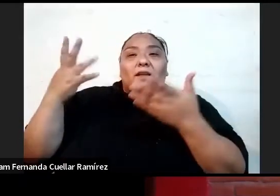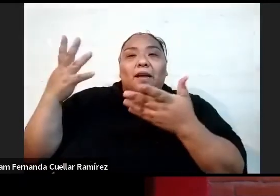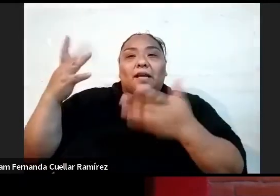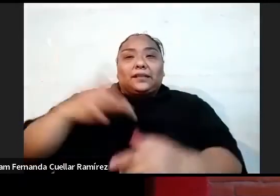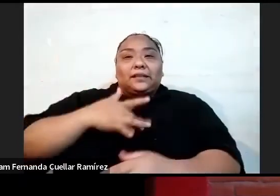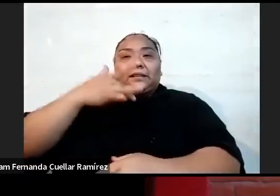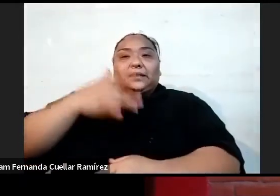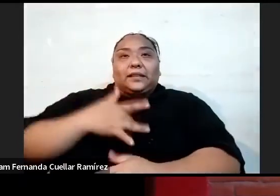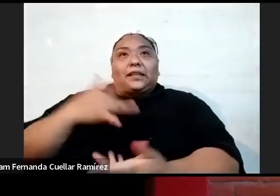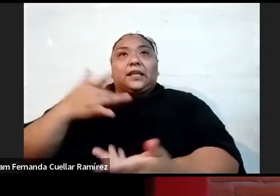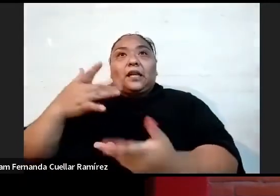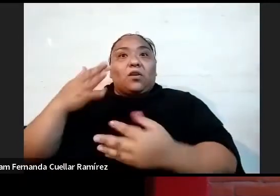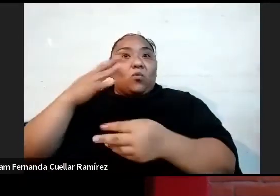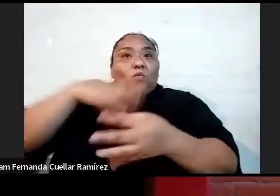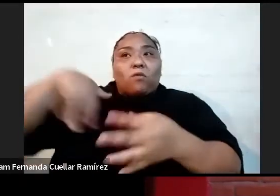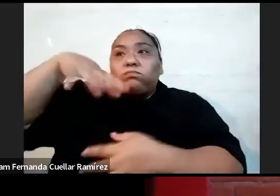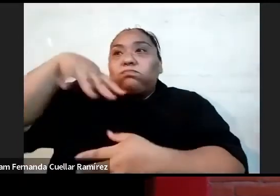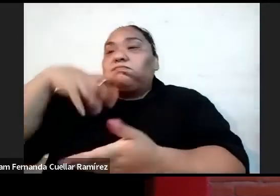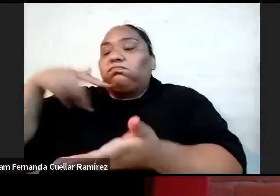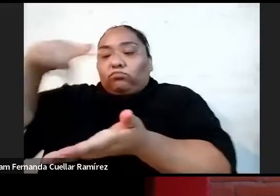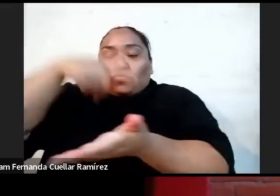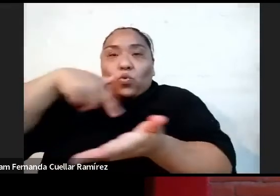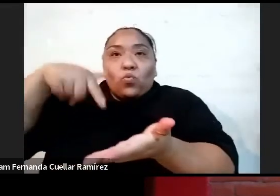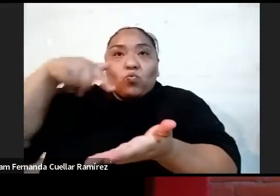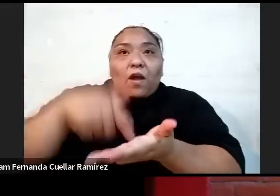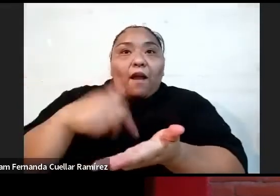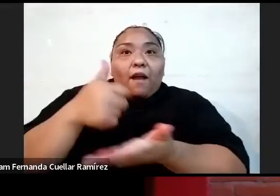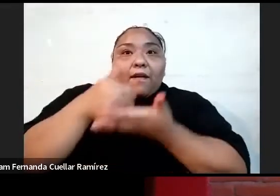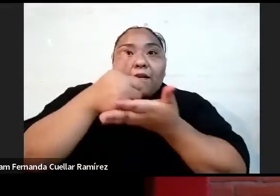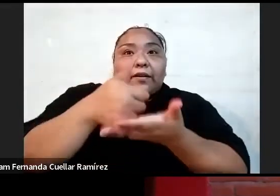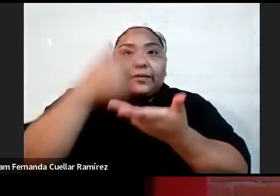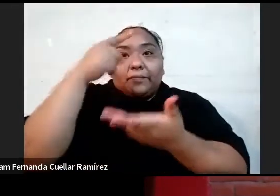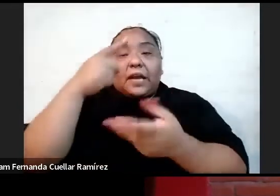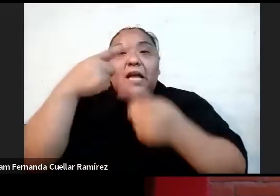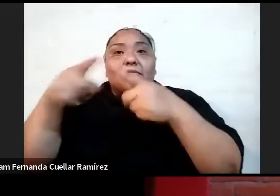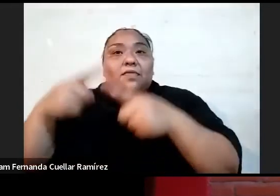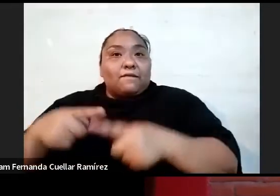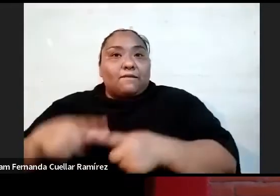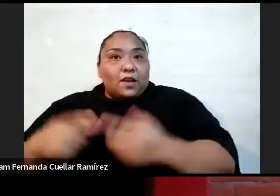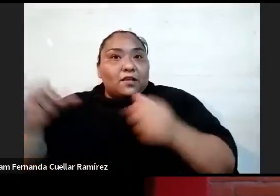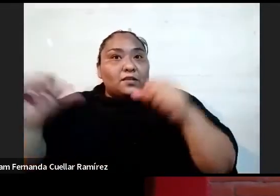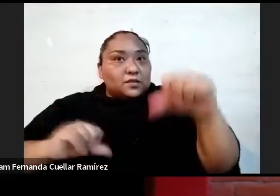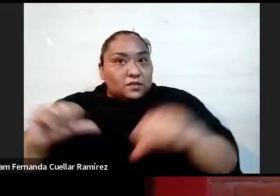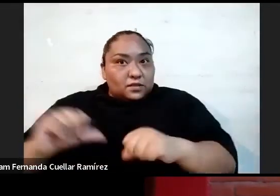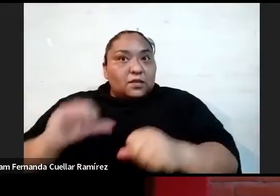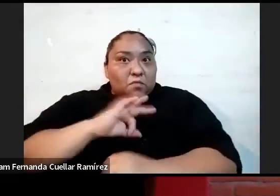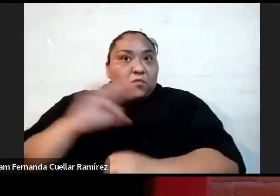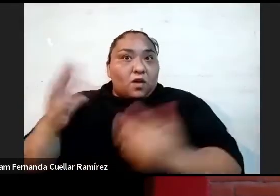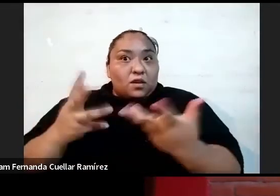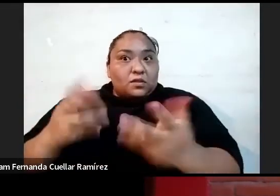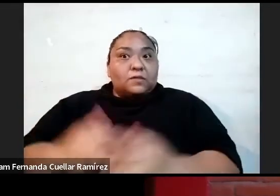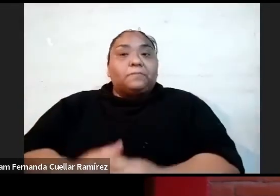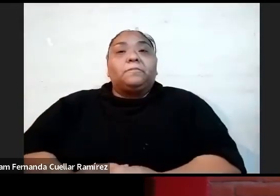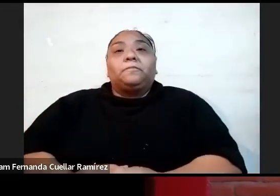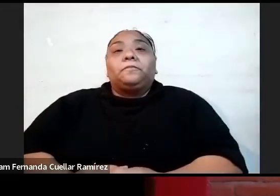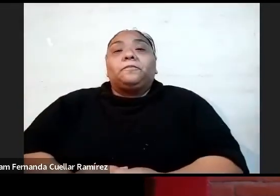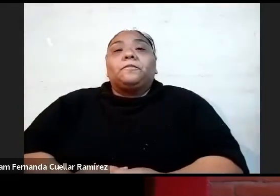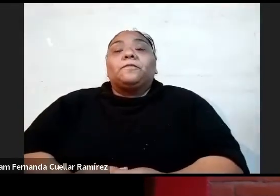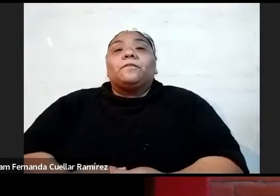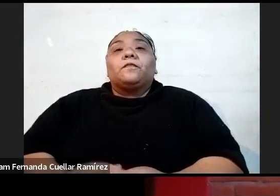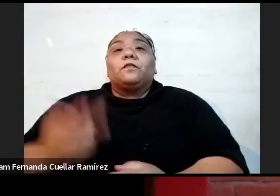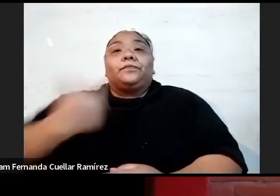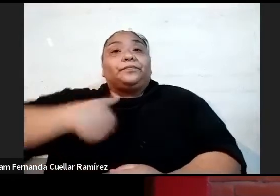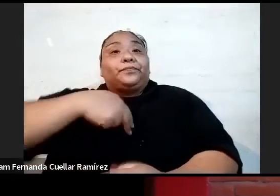ciertos espacios y distintas alternativas. Y a ver, en esta cuestión de